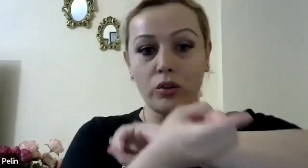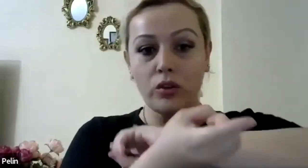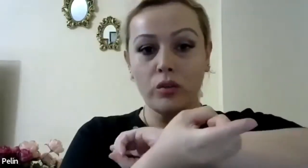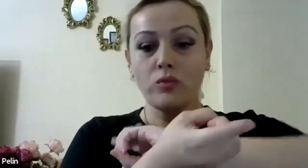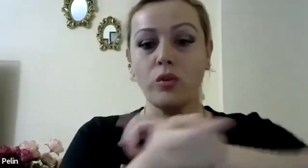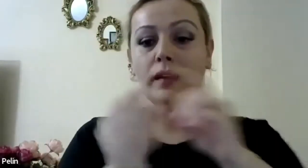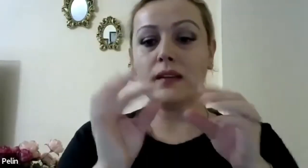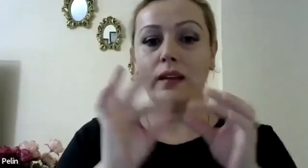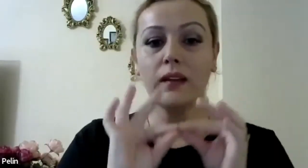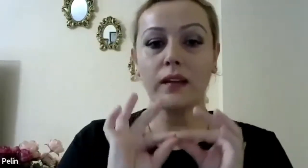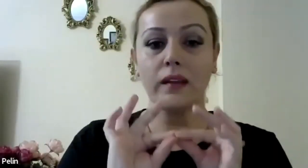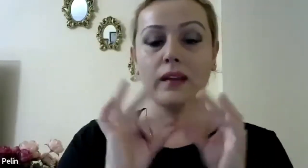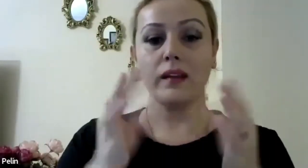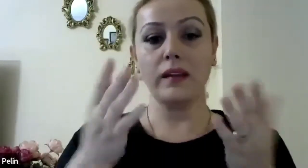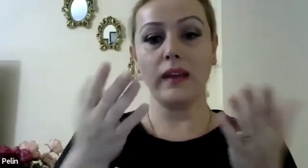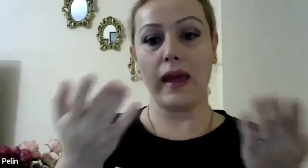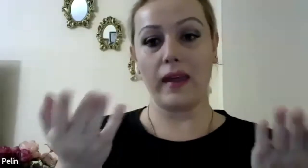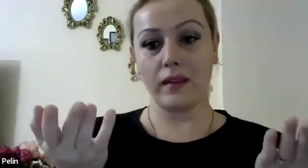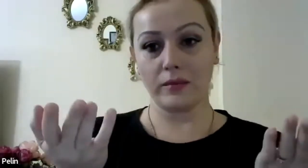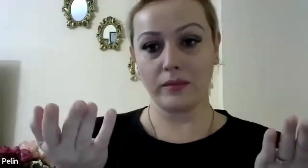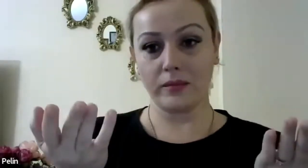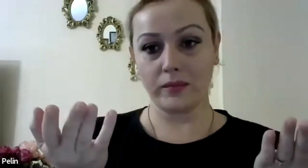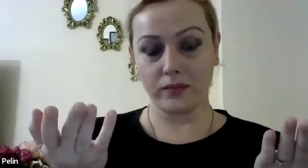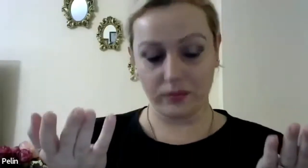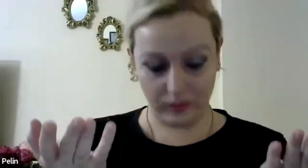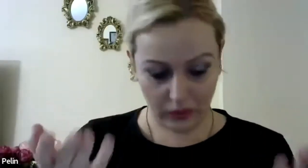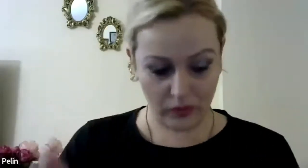çeviriyorum. Soyadın ne? Güzel.